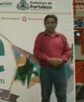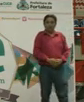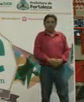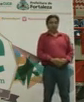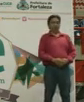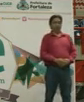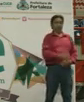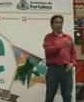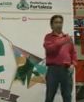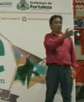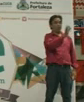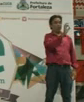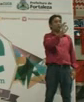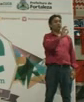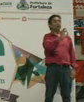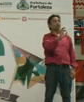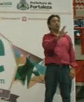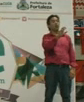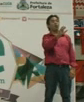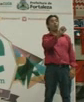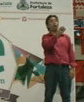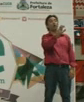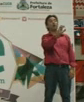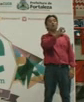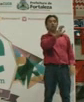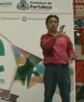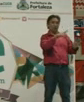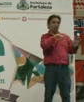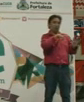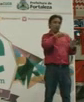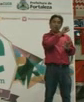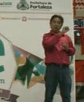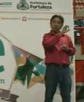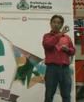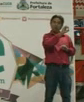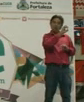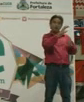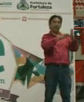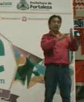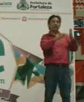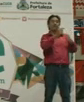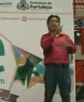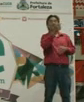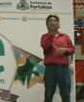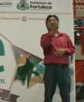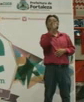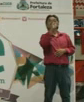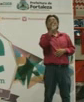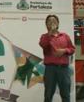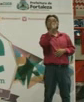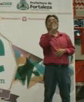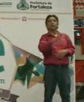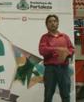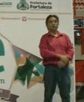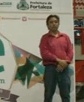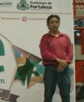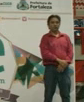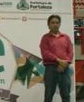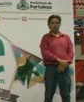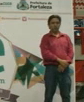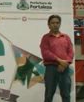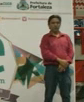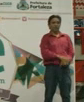Quanto é 20% de 80? 20% de 80. 20% de